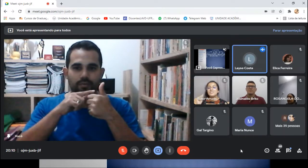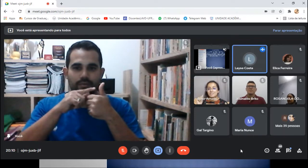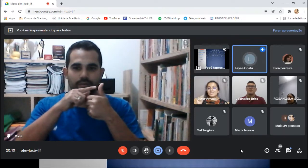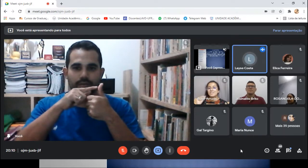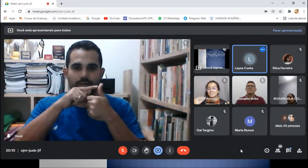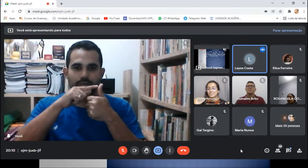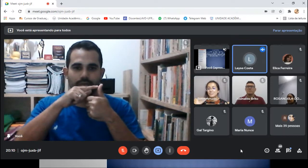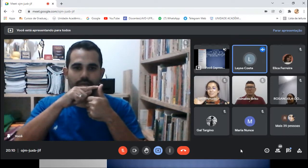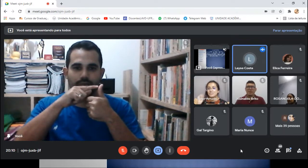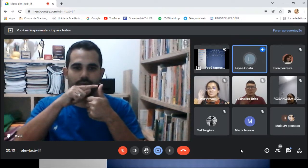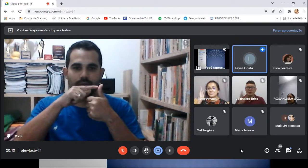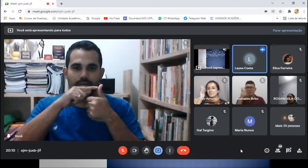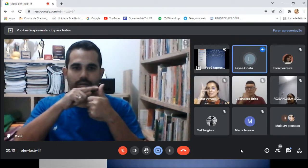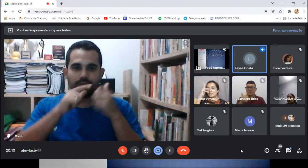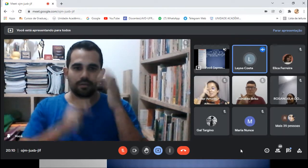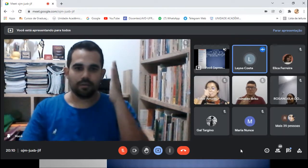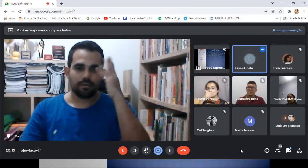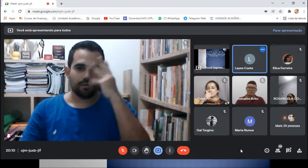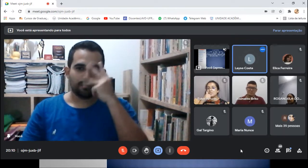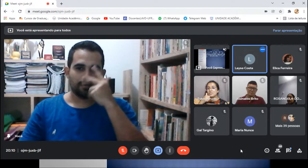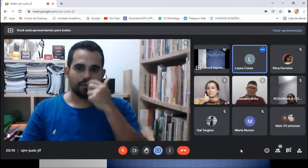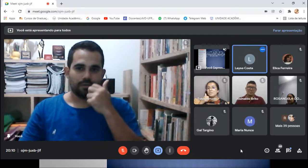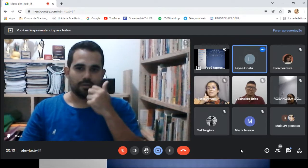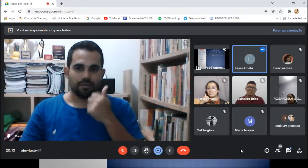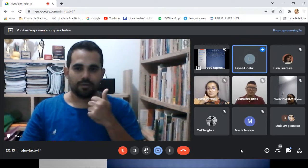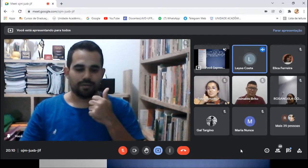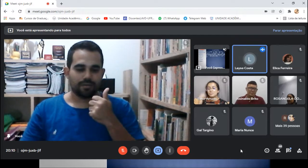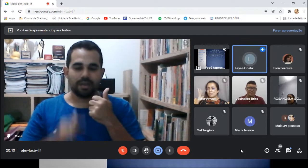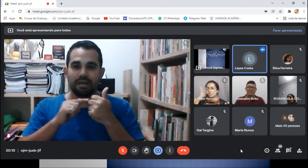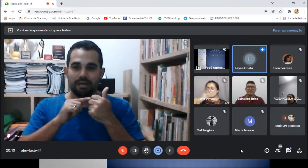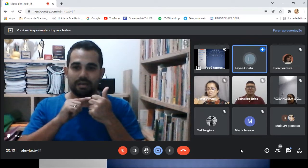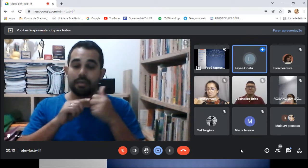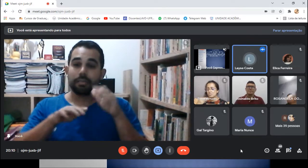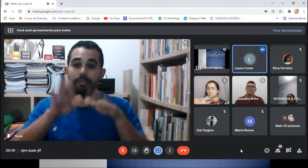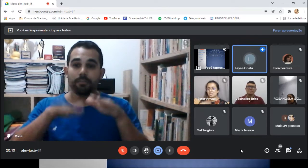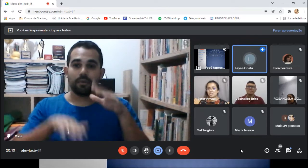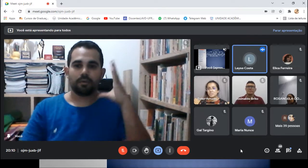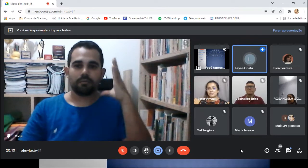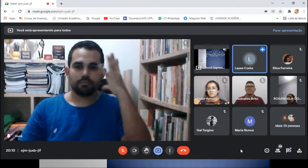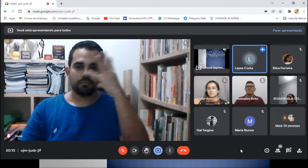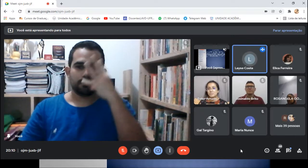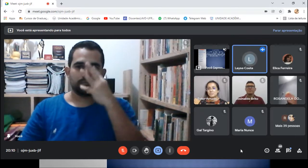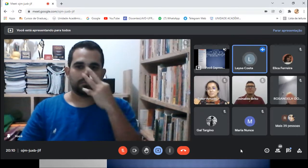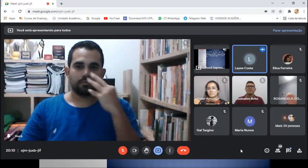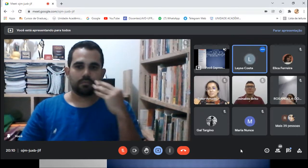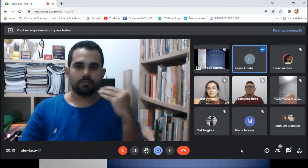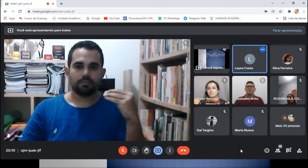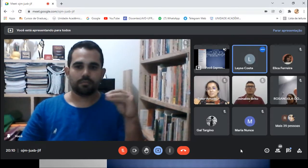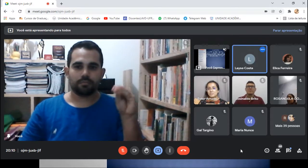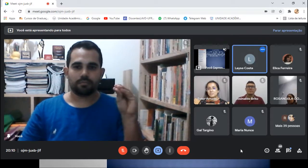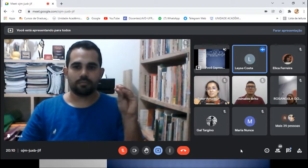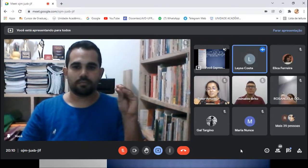assim, com o dedo levantado. Isto seria um exemplo de alocigne. Pessoas que